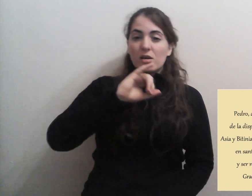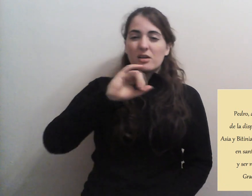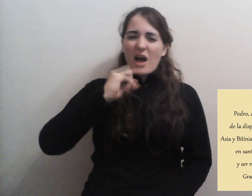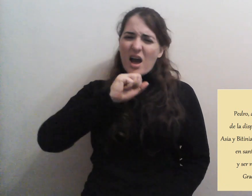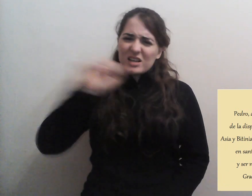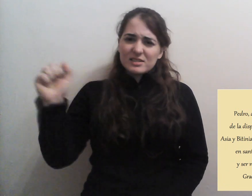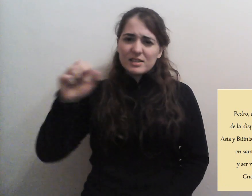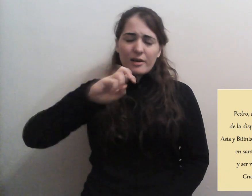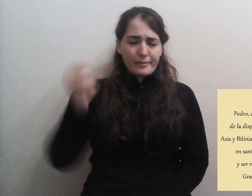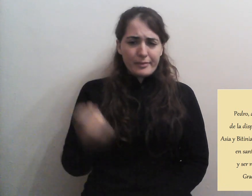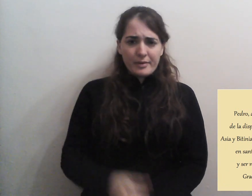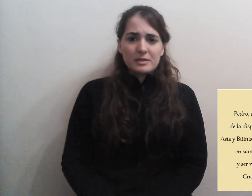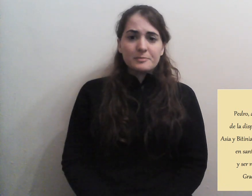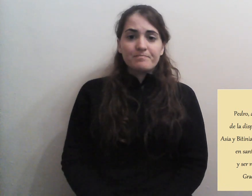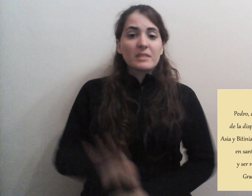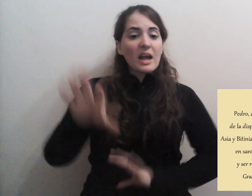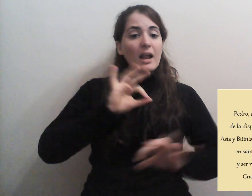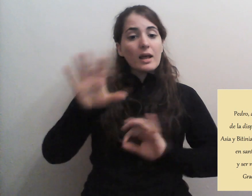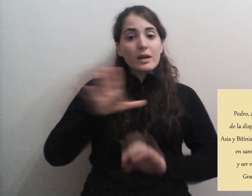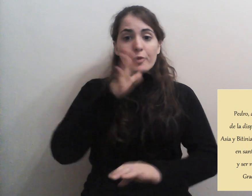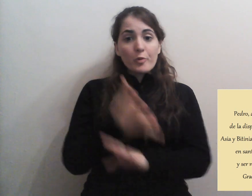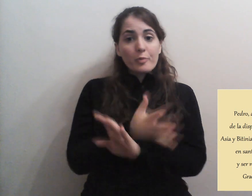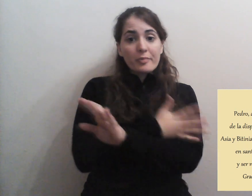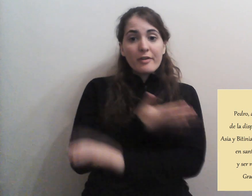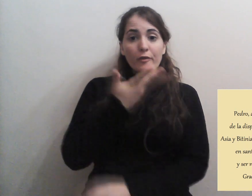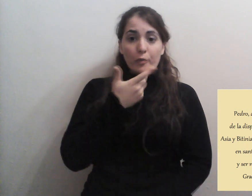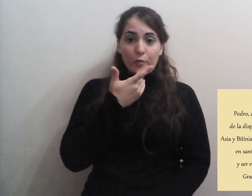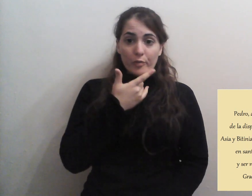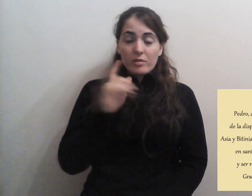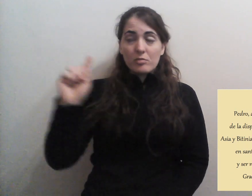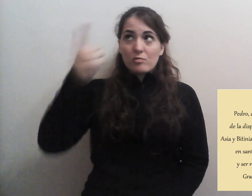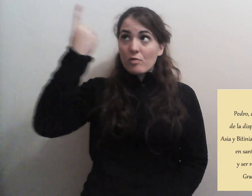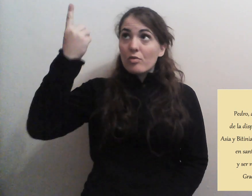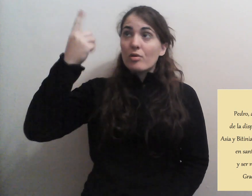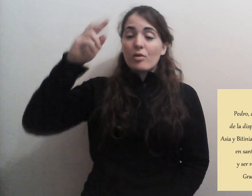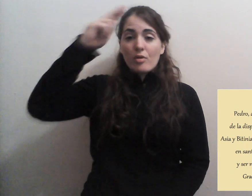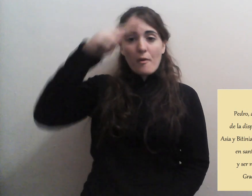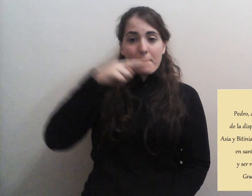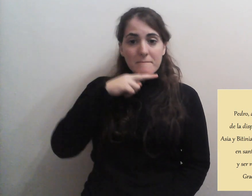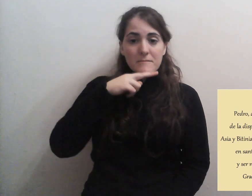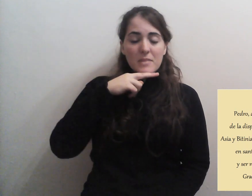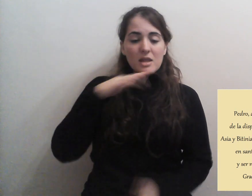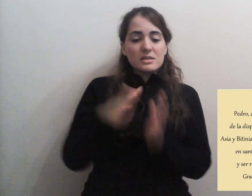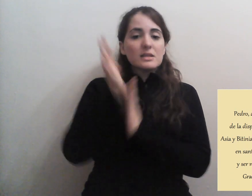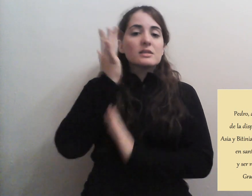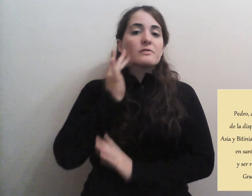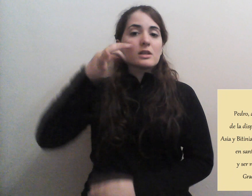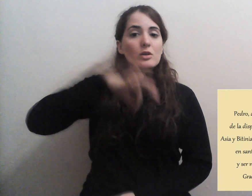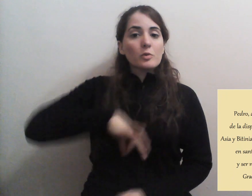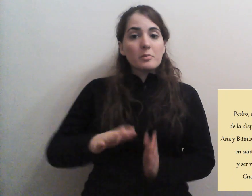y Bitinia, elegidos según la presciencia de Dios Padre en santificación del Espíritu, para obedecer y ser rociados